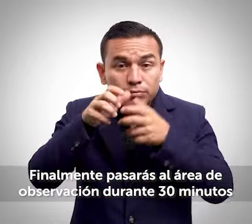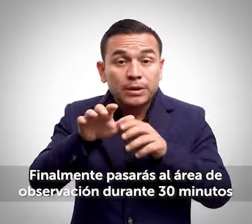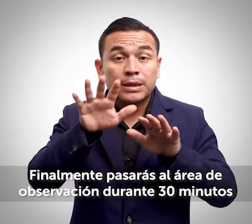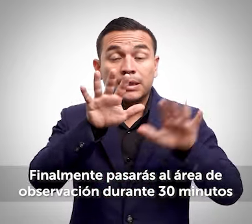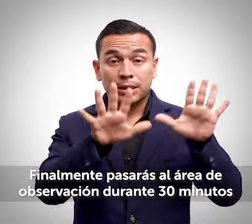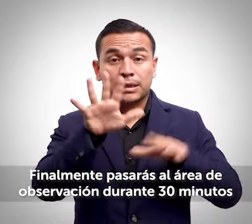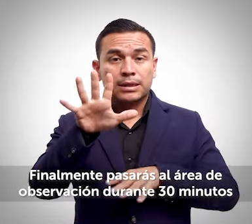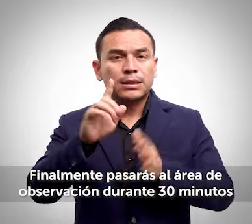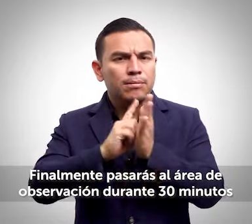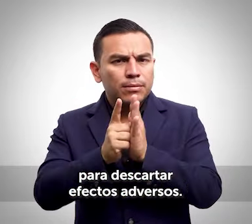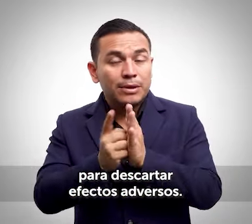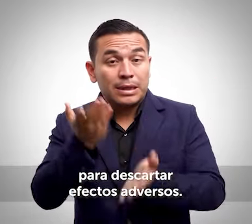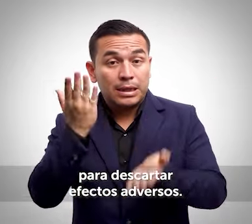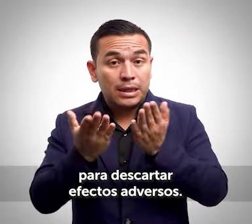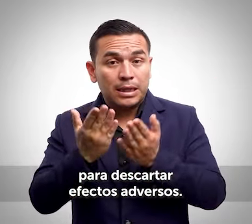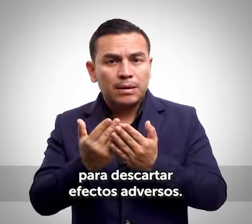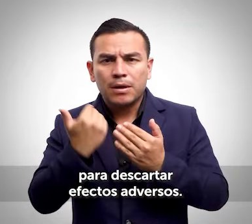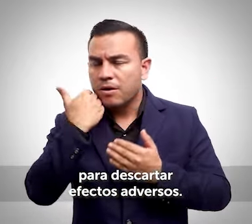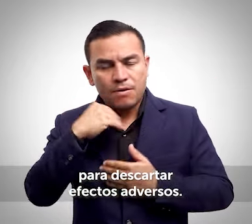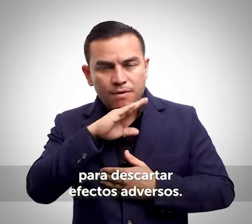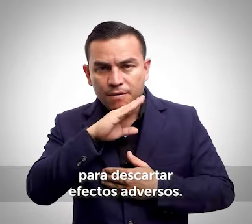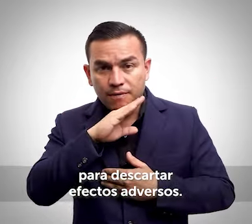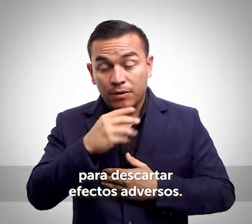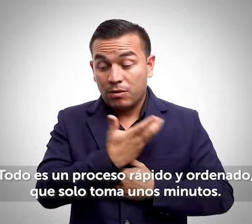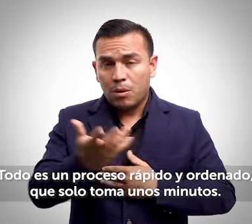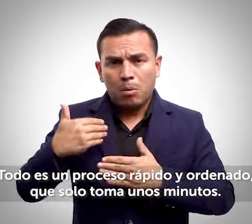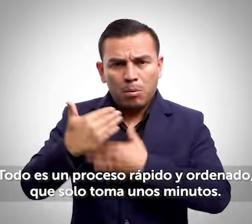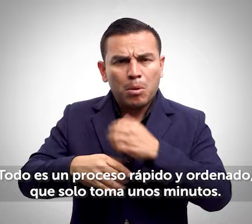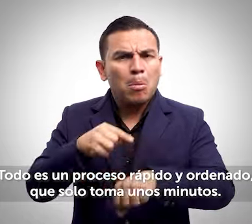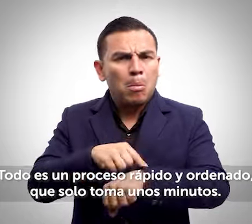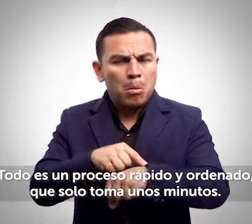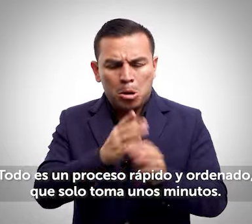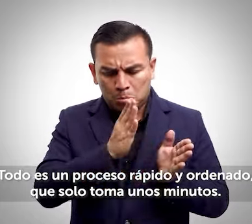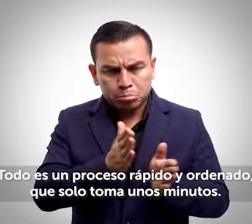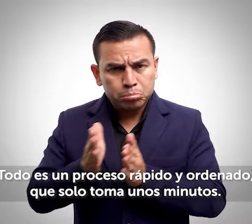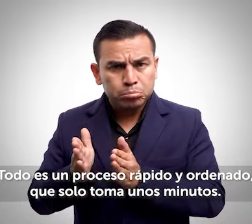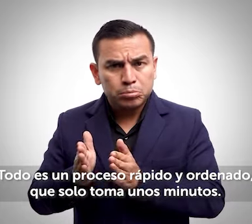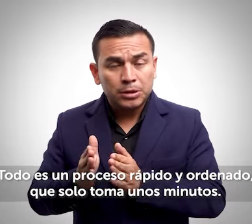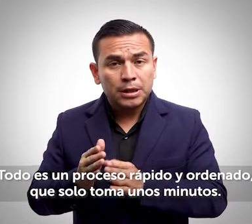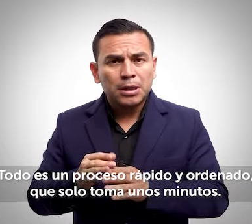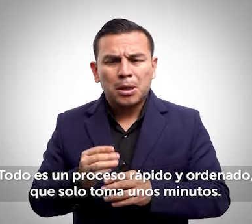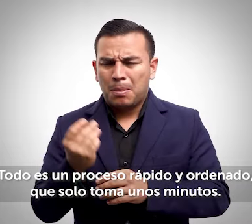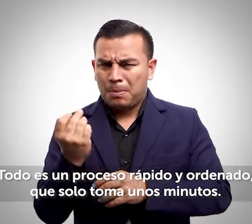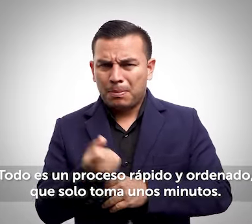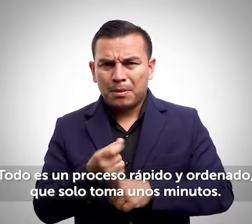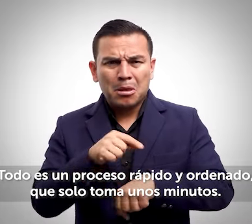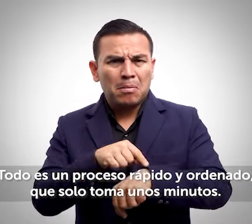observación durante 30 minutos para descartar efectos adversos. Todo es un proceso rápido y ordenado, que solo toma unos